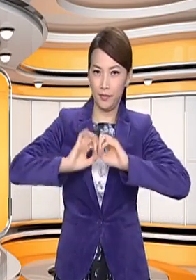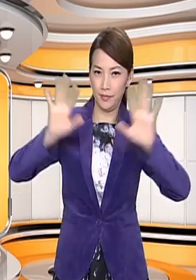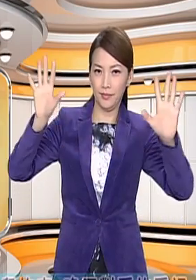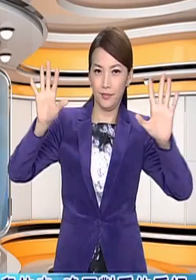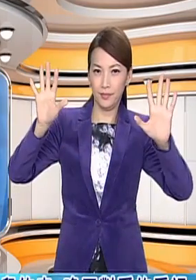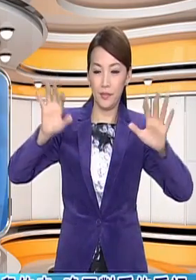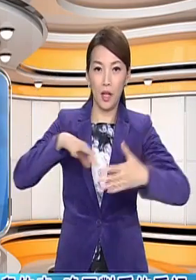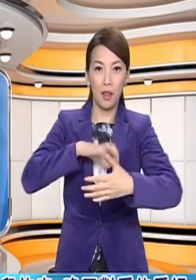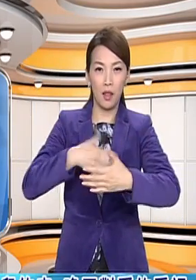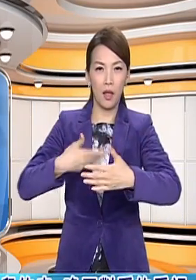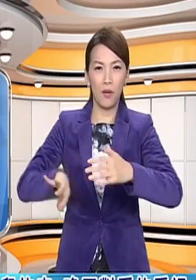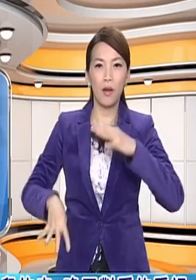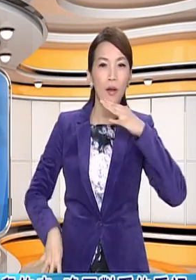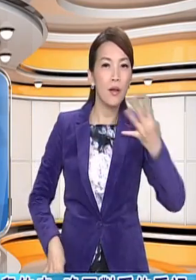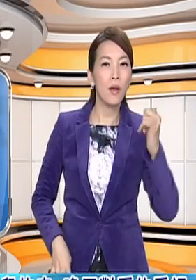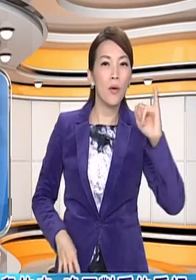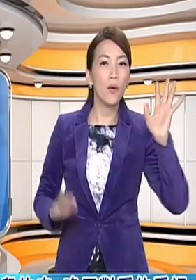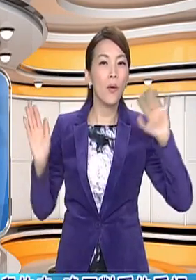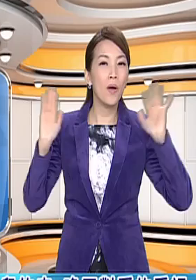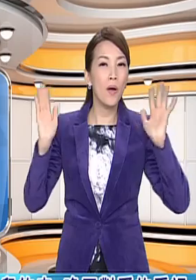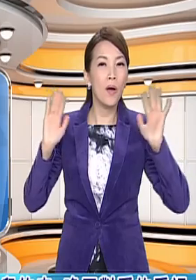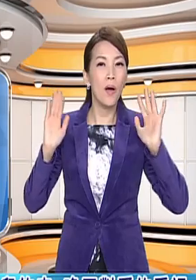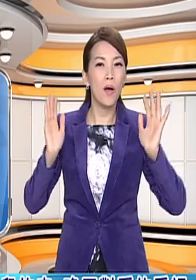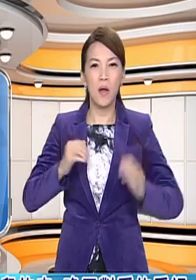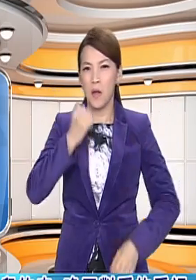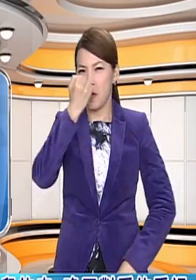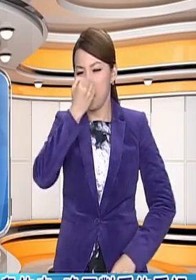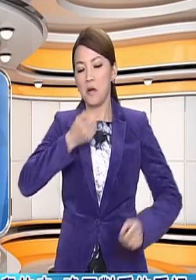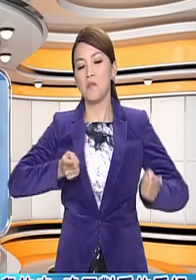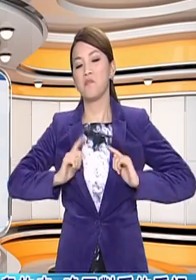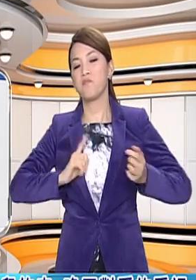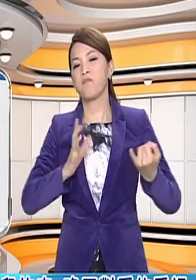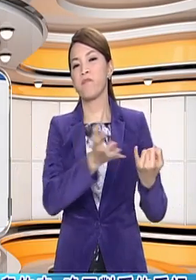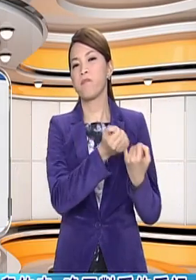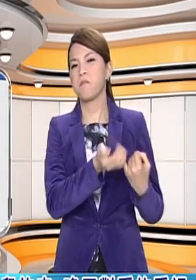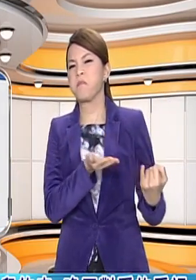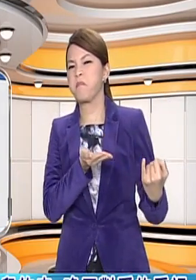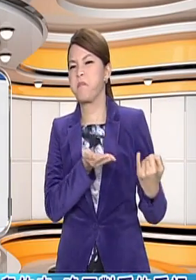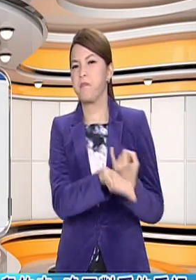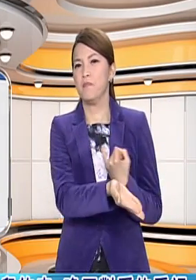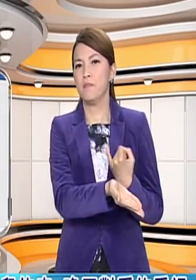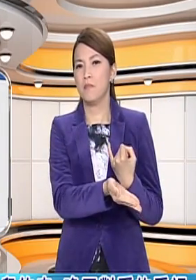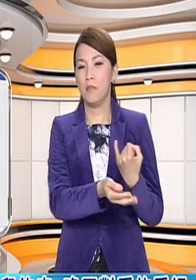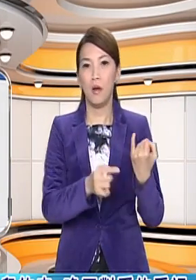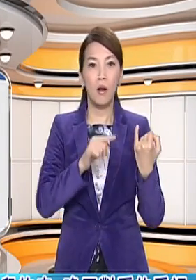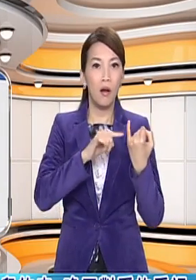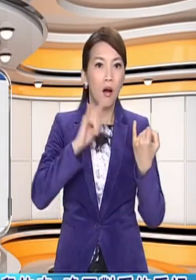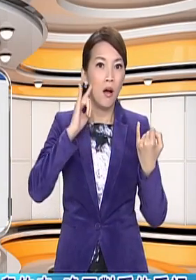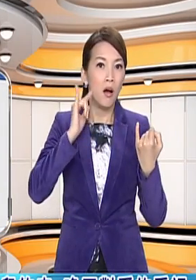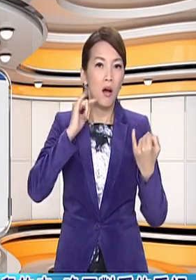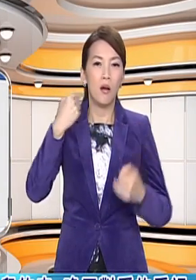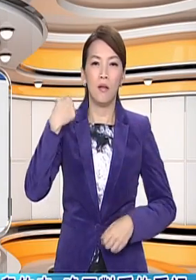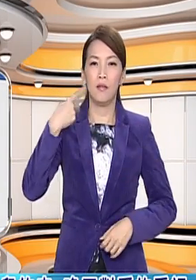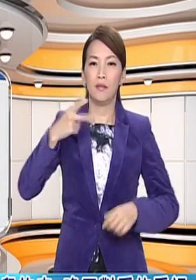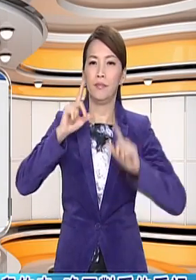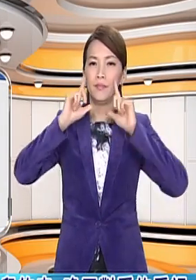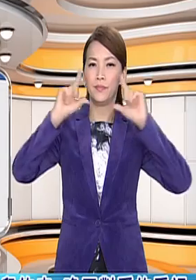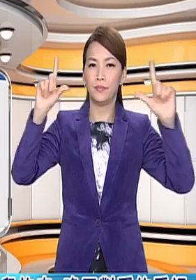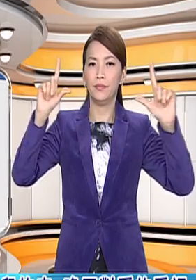看，内湖区的4岁女童遭到随机砍杀案，受害女童的母亲昨天再